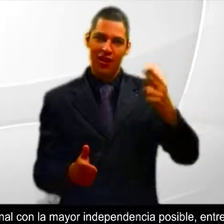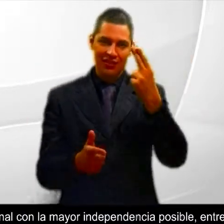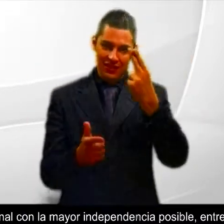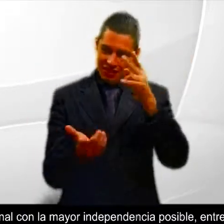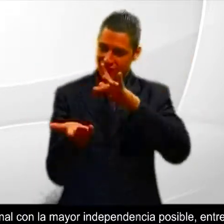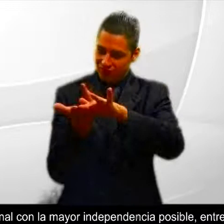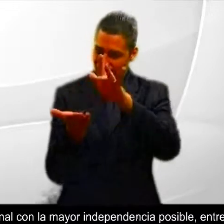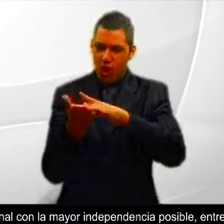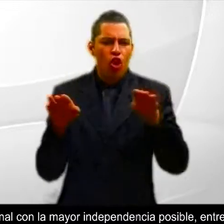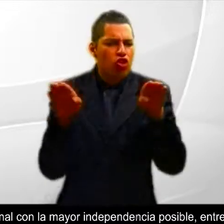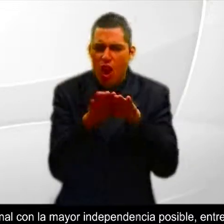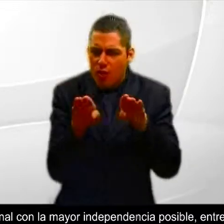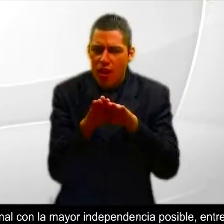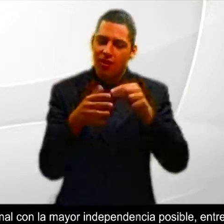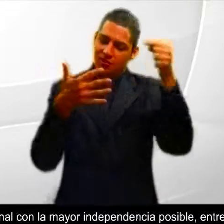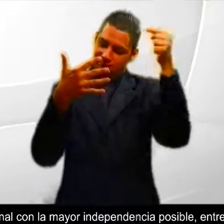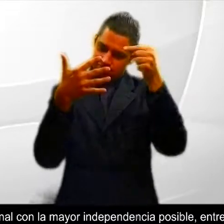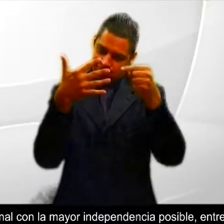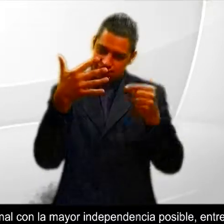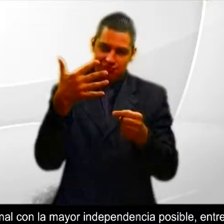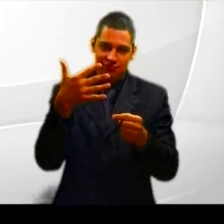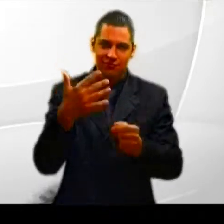con la mayor independencia posible entre ellas